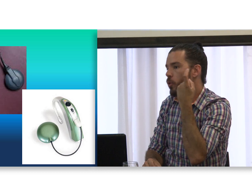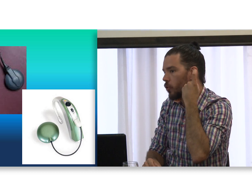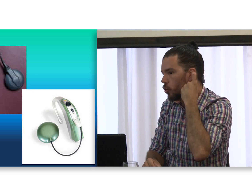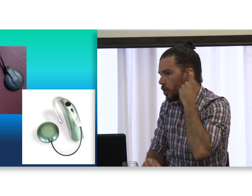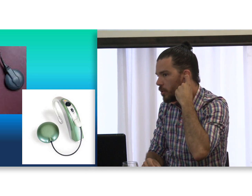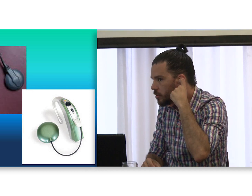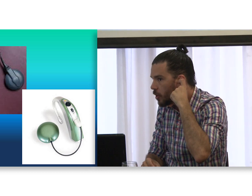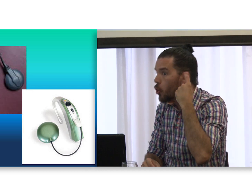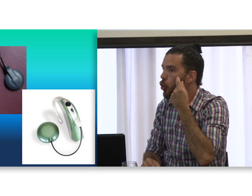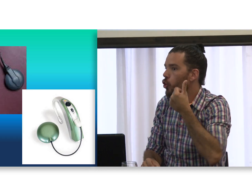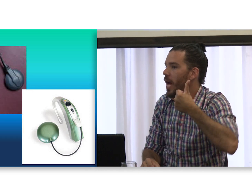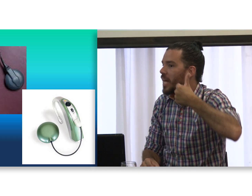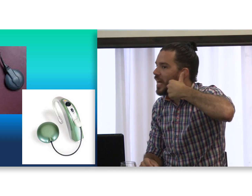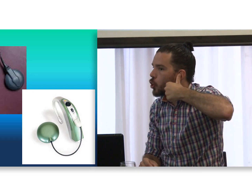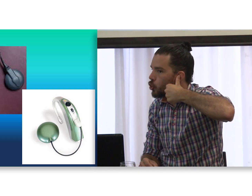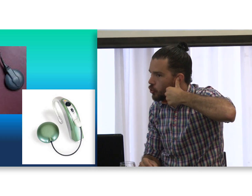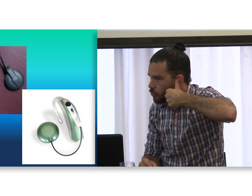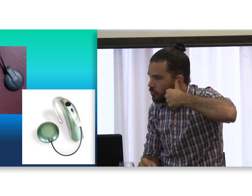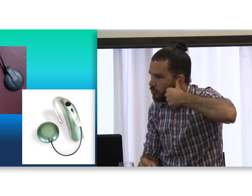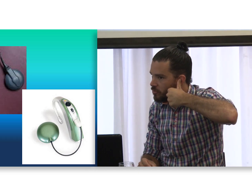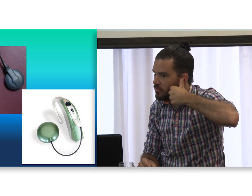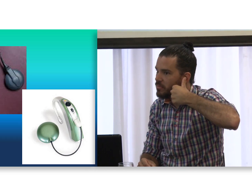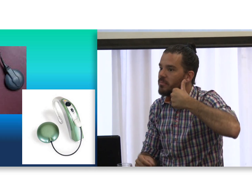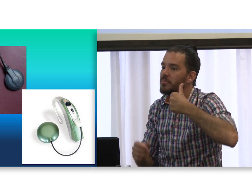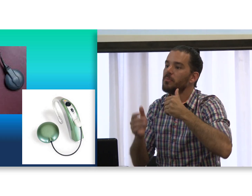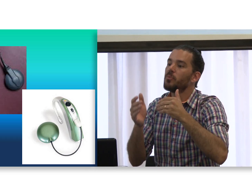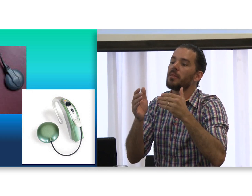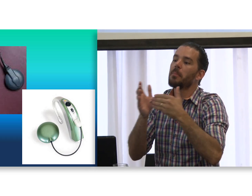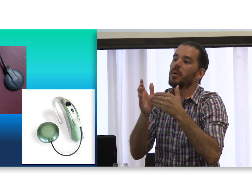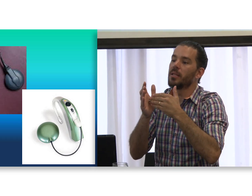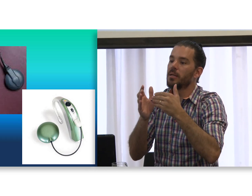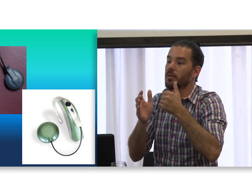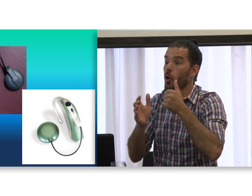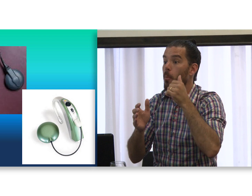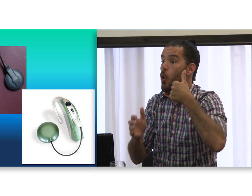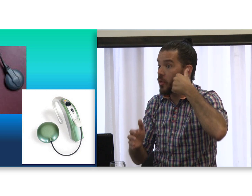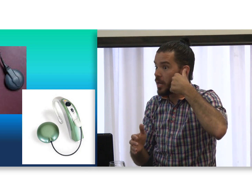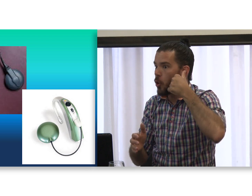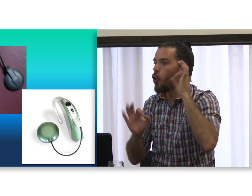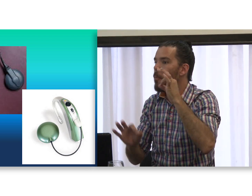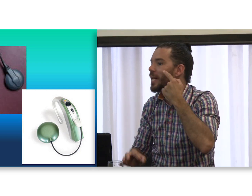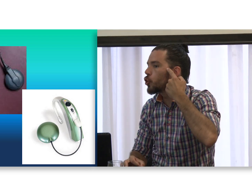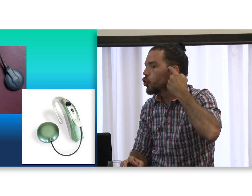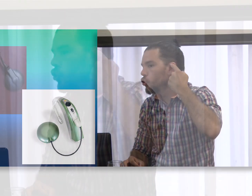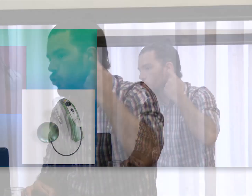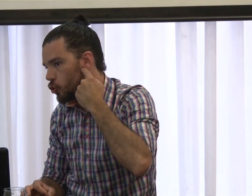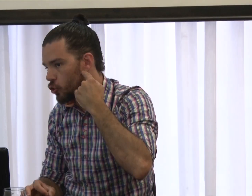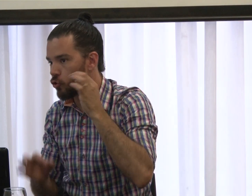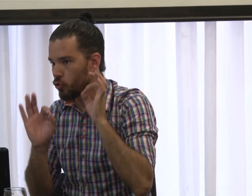del molde y suficiente. Puede ser Sí, puede ser un molde